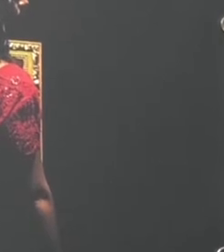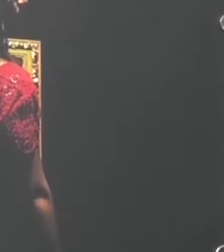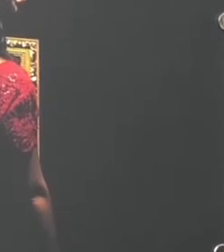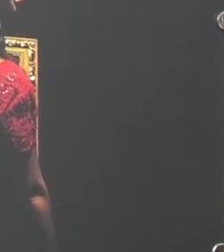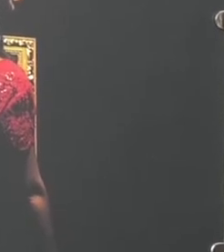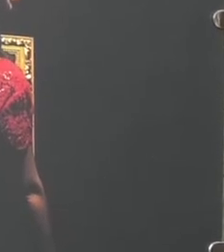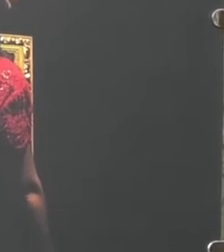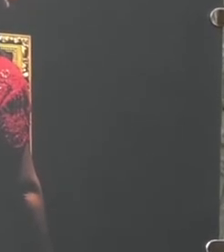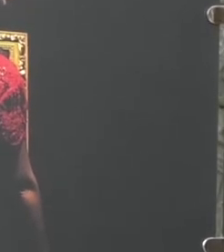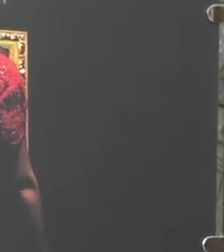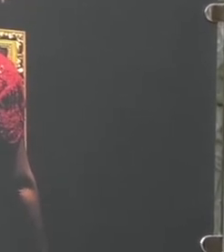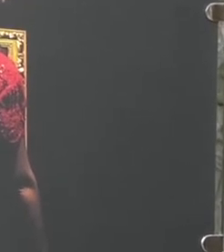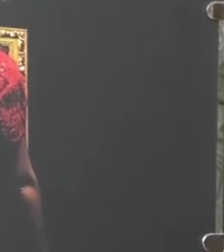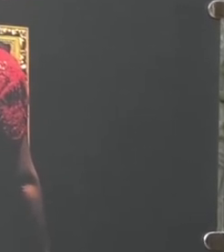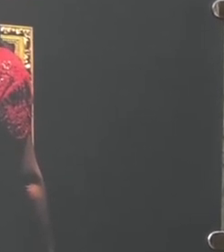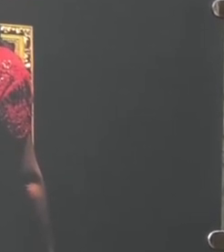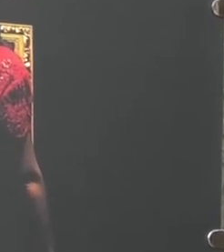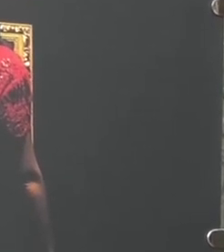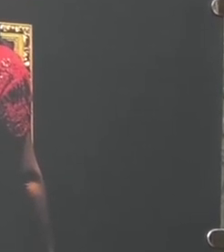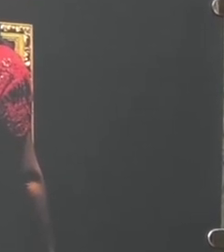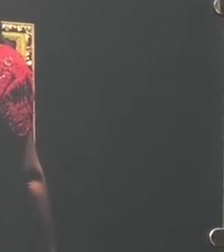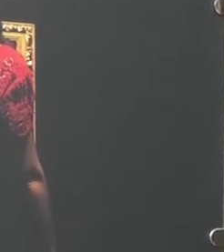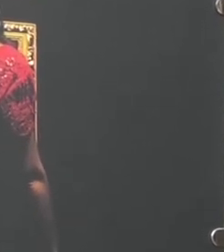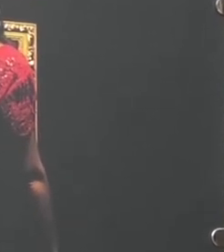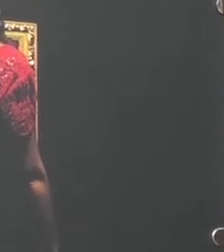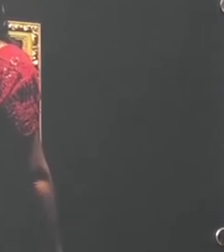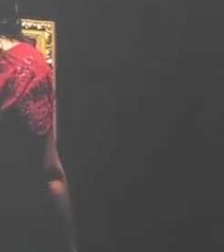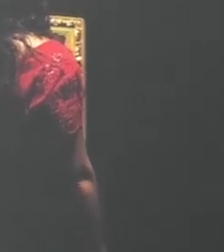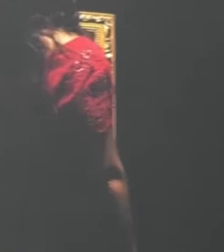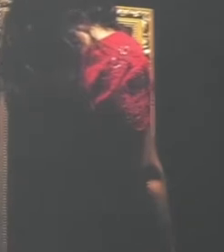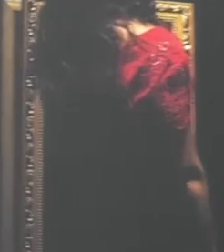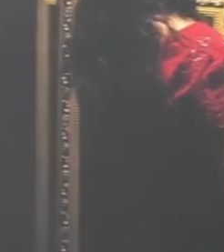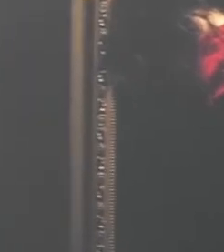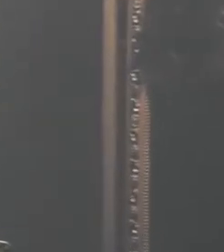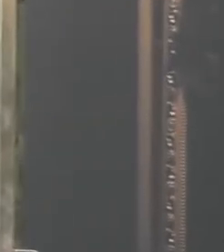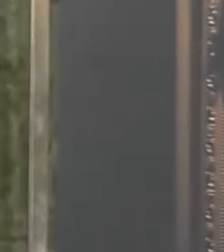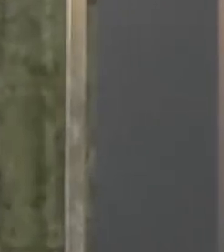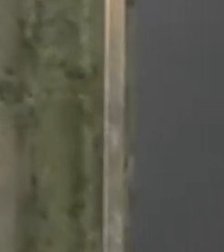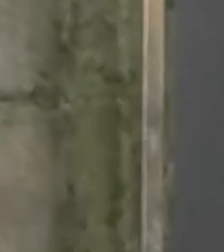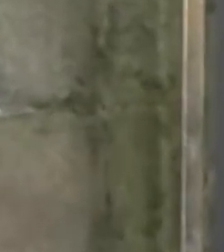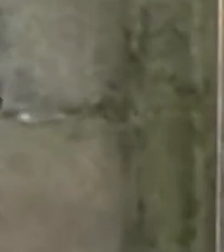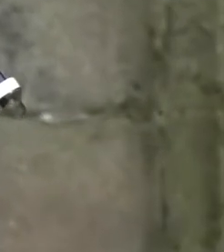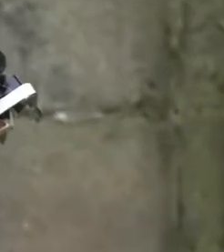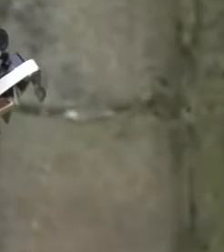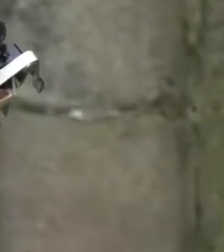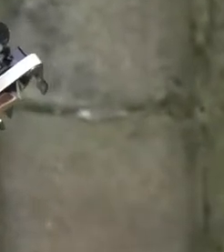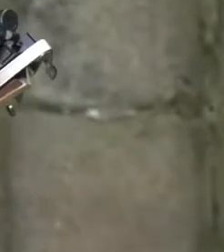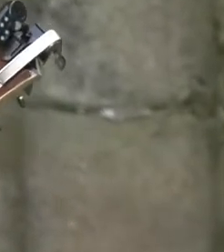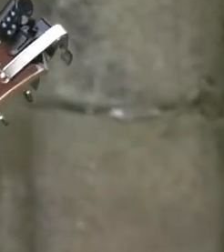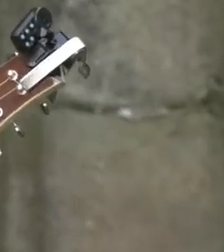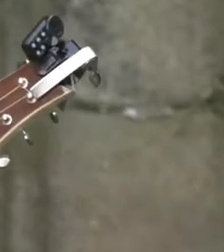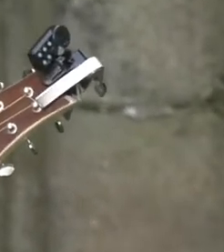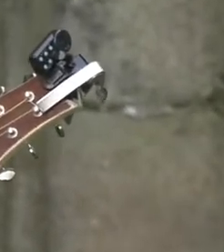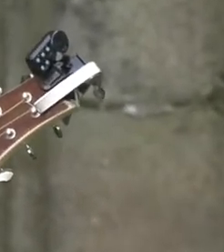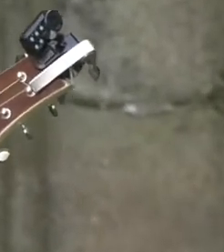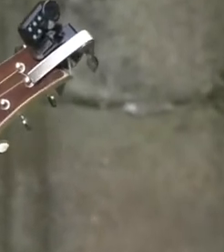a tua voz na vera tão baixa. O céu sol